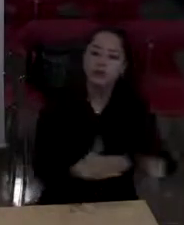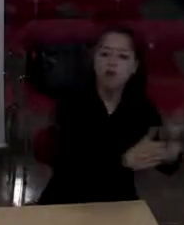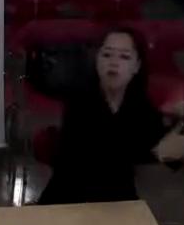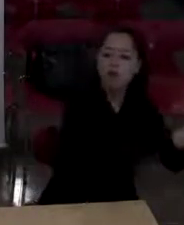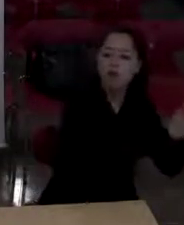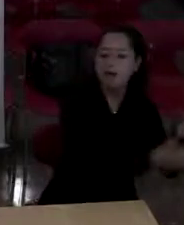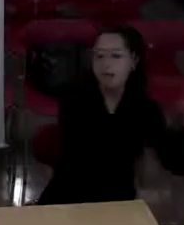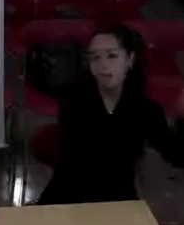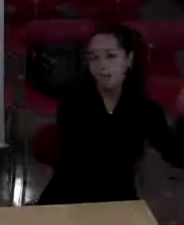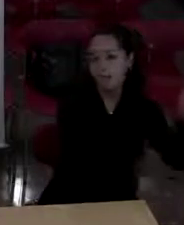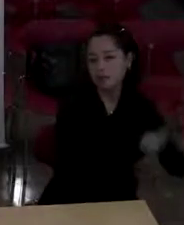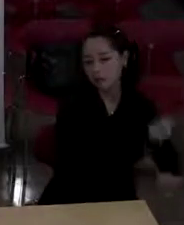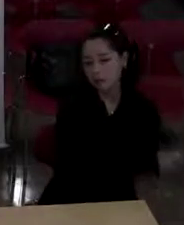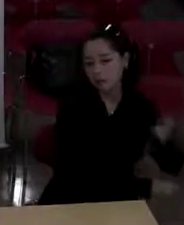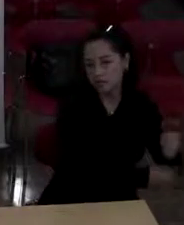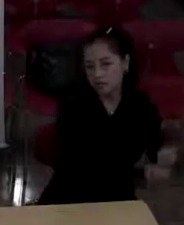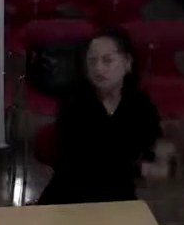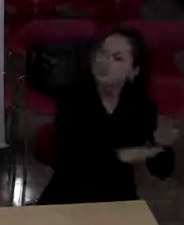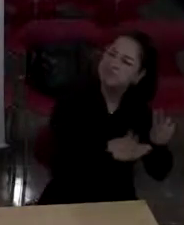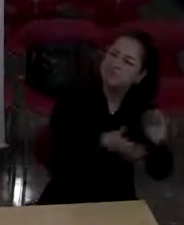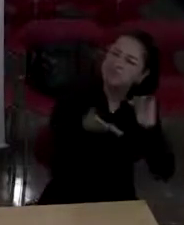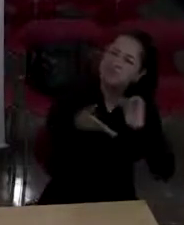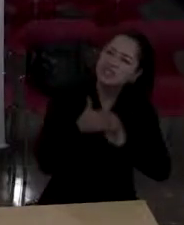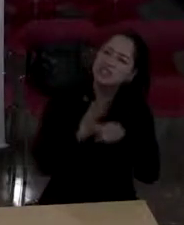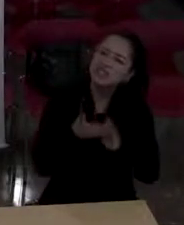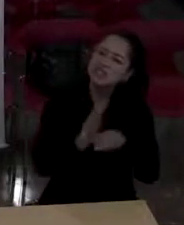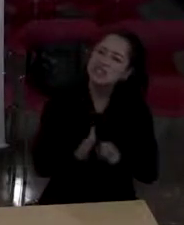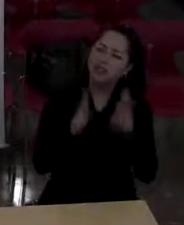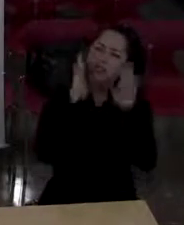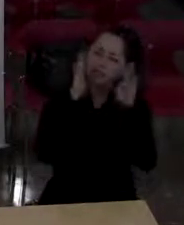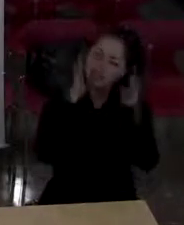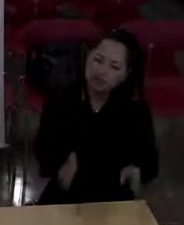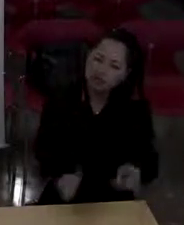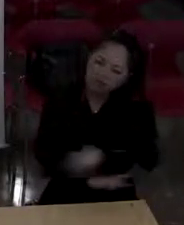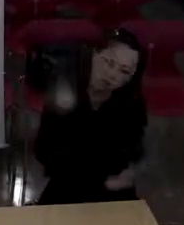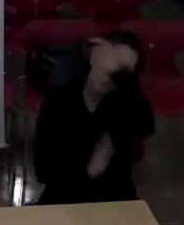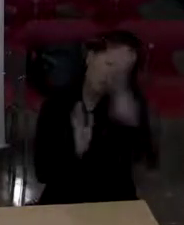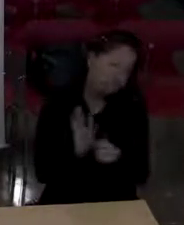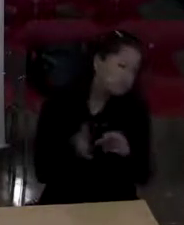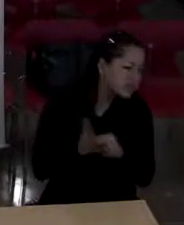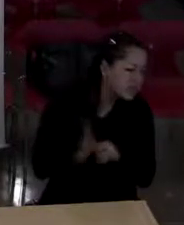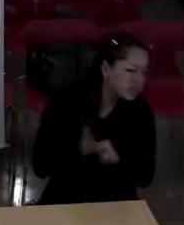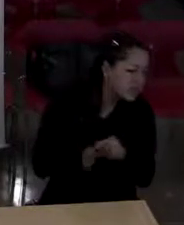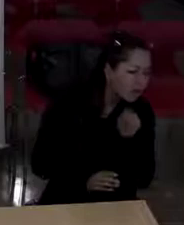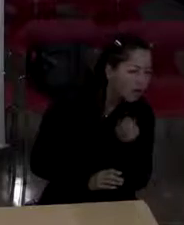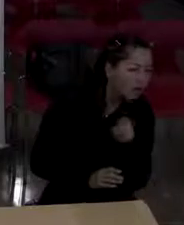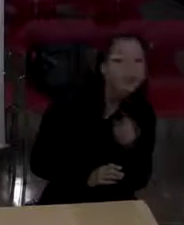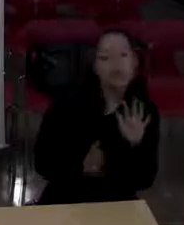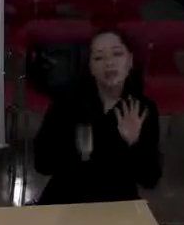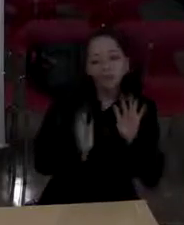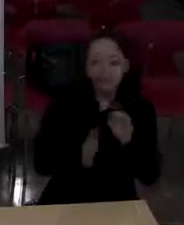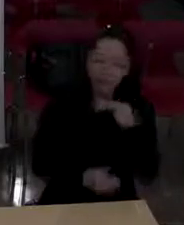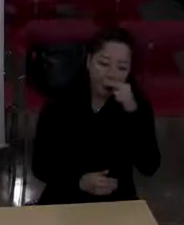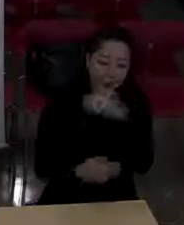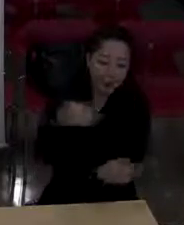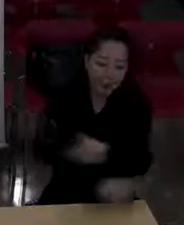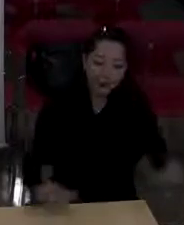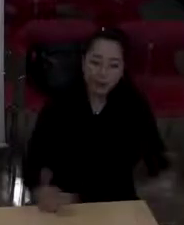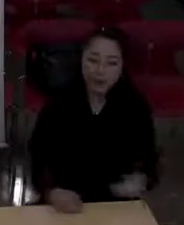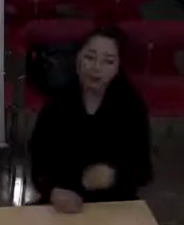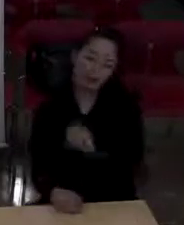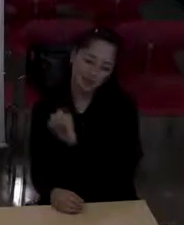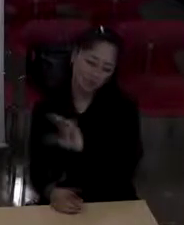integral significa atender de manera armónica a los niños y niñas, teniendo en cuenta un conjunto de políticas, acciones y